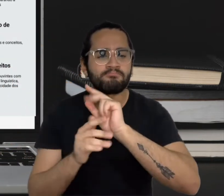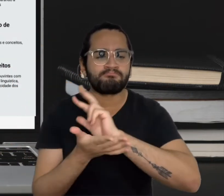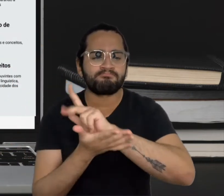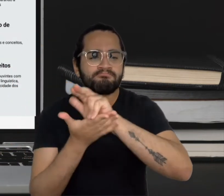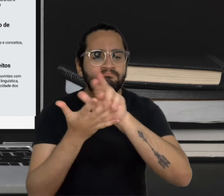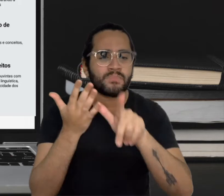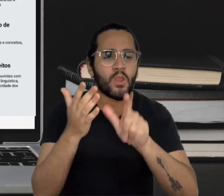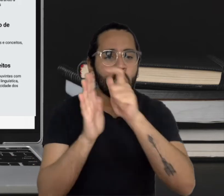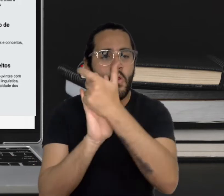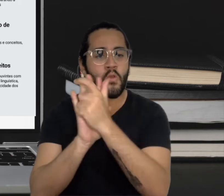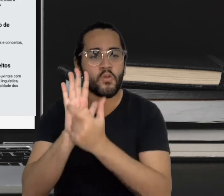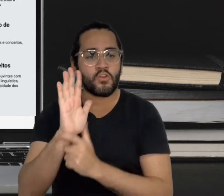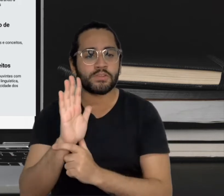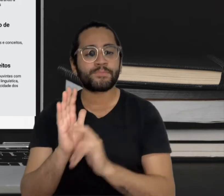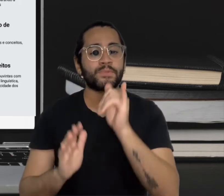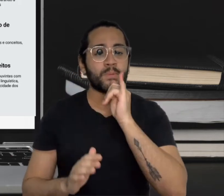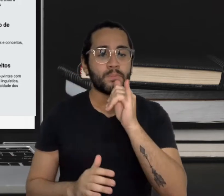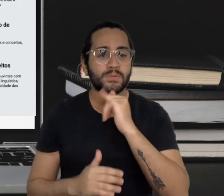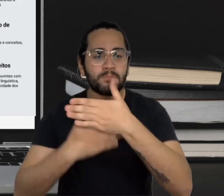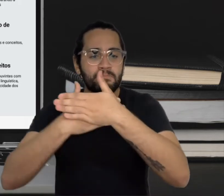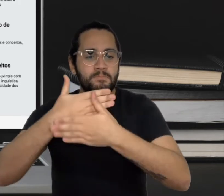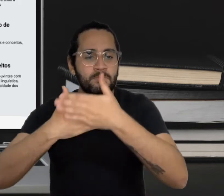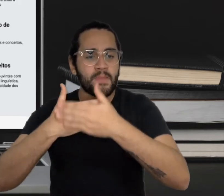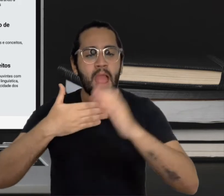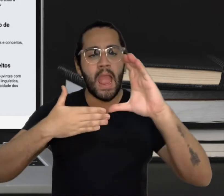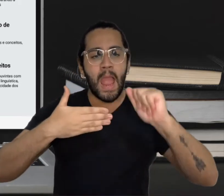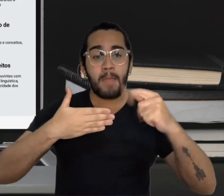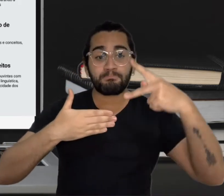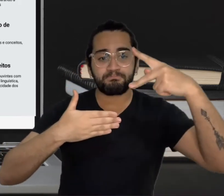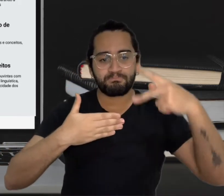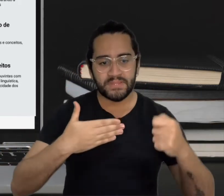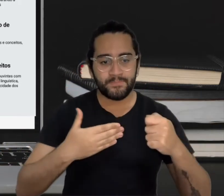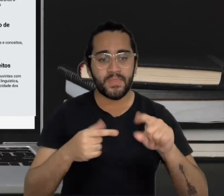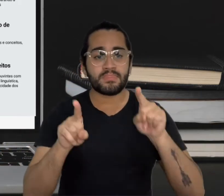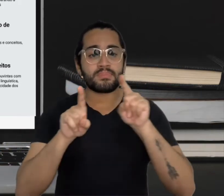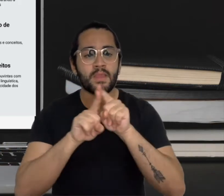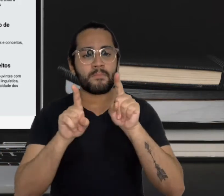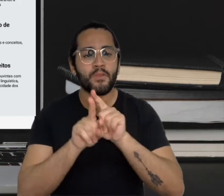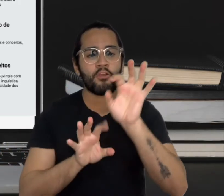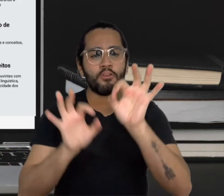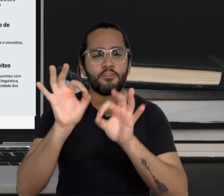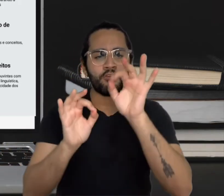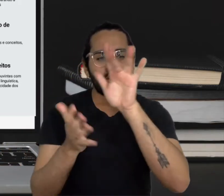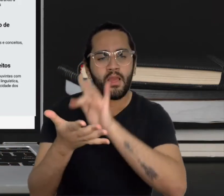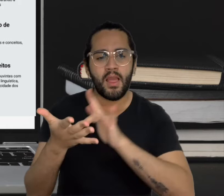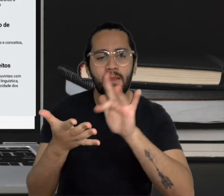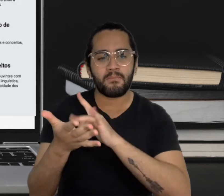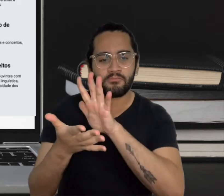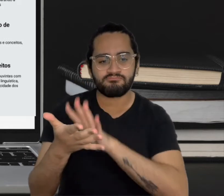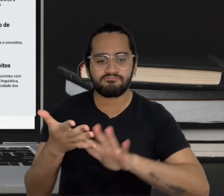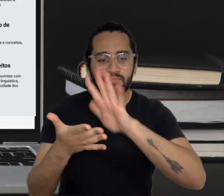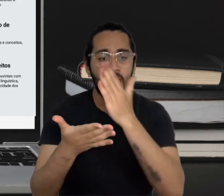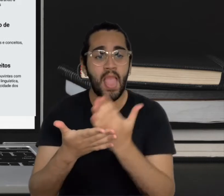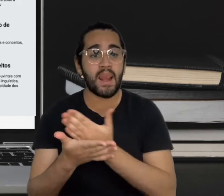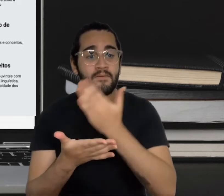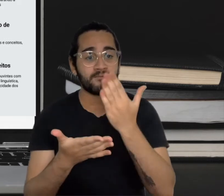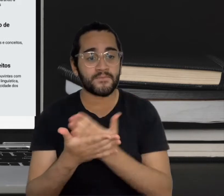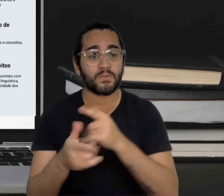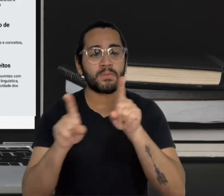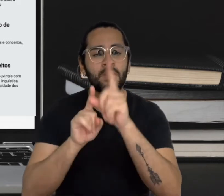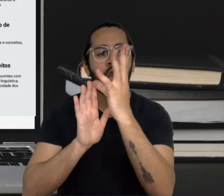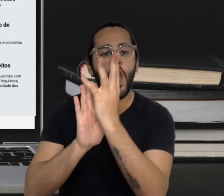ou a sua diagramação, baseada na seleção dos elementos do glossário, na capa, no layout do livro,